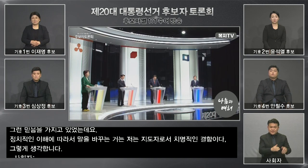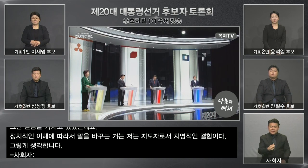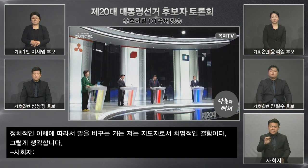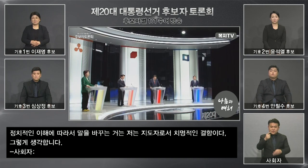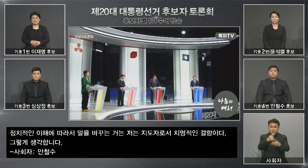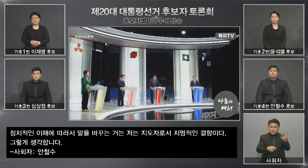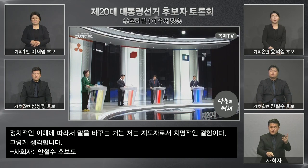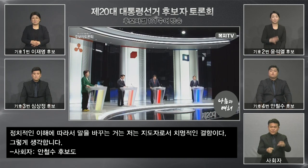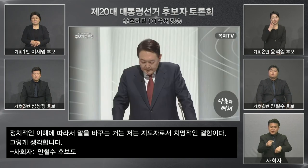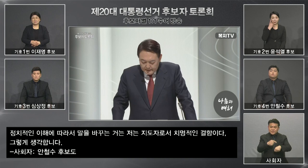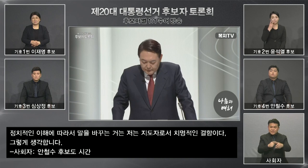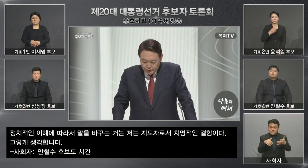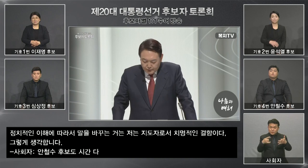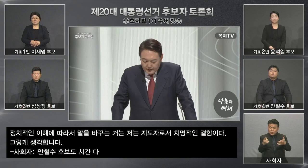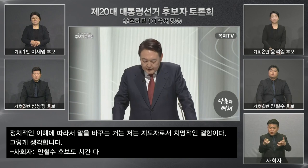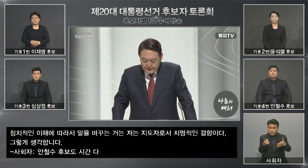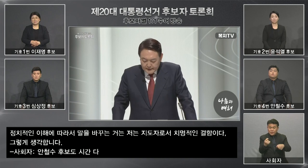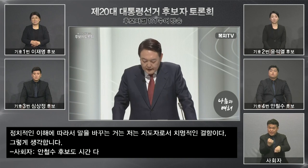그러시겠습니까?